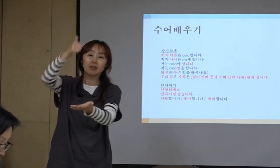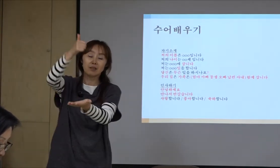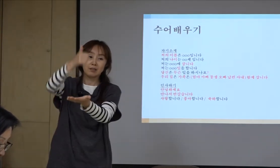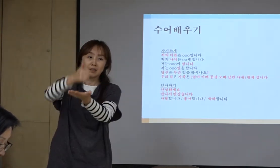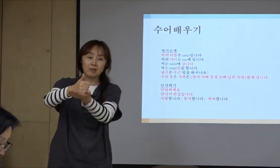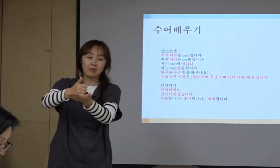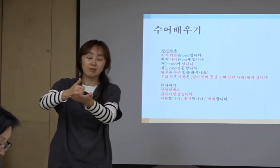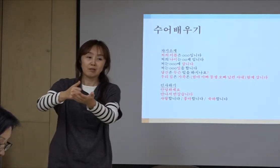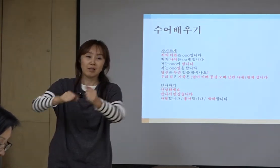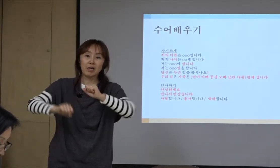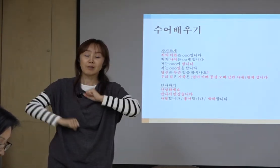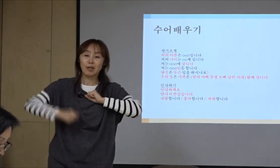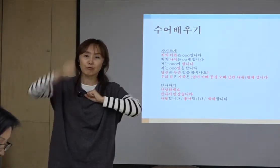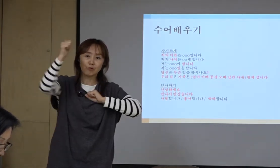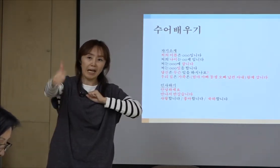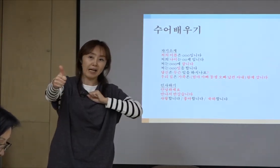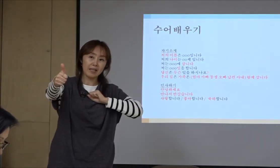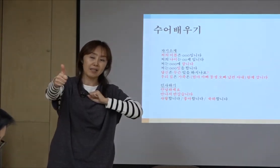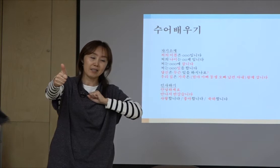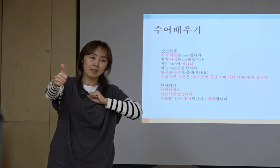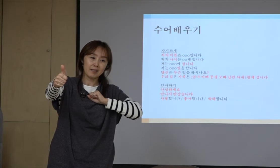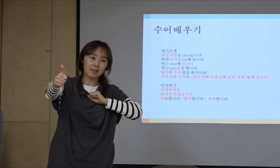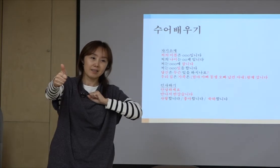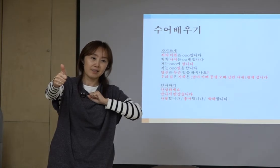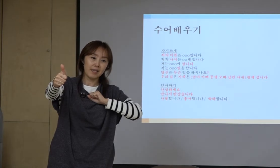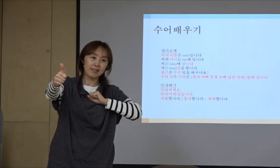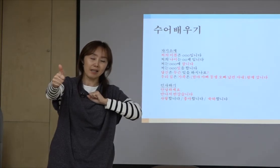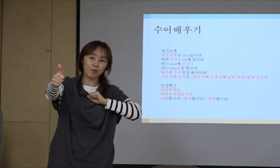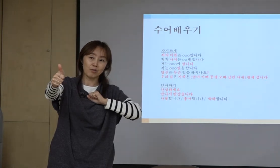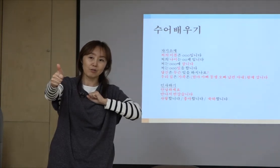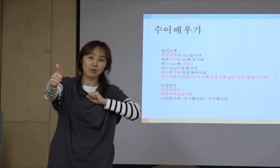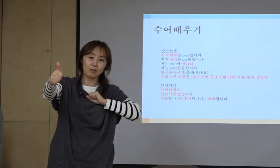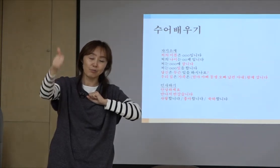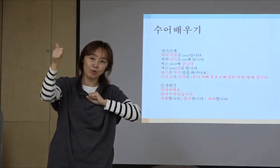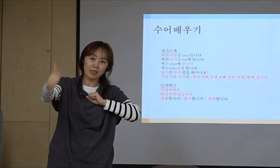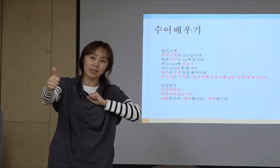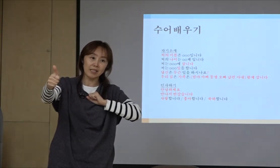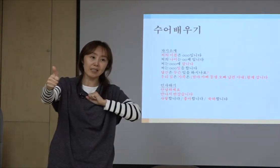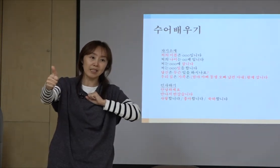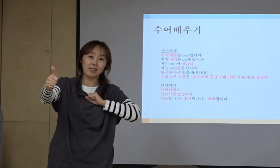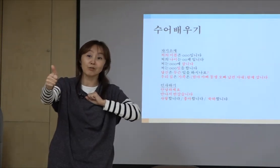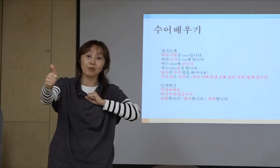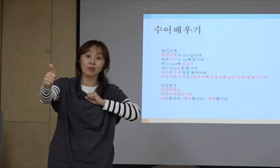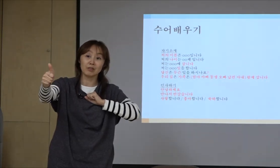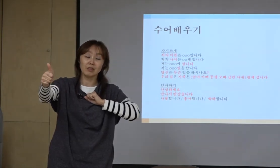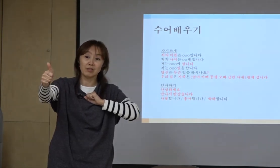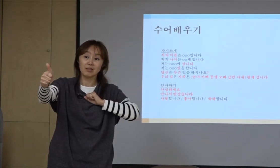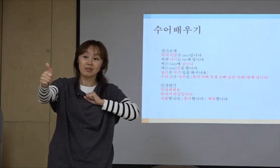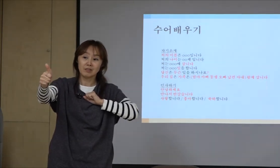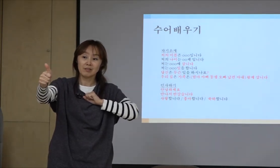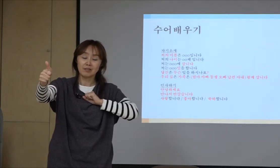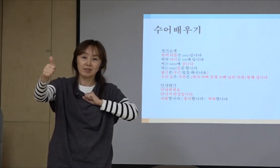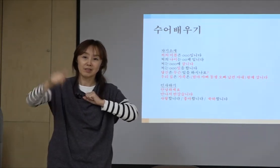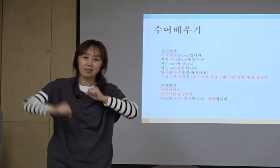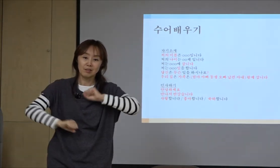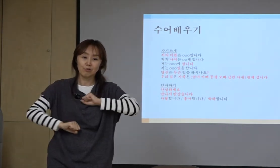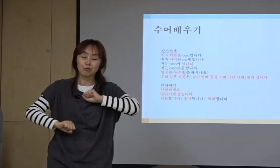장군이. 장군 장. 대장 뭐 이런 짱이야 이런 거거든요.